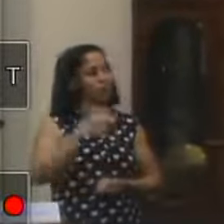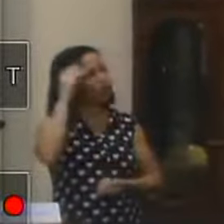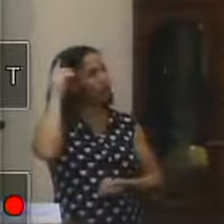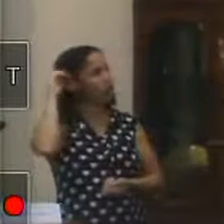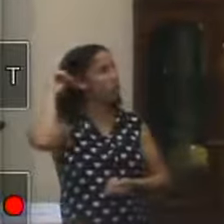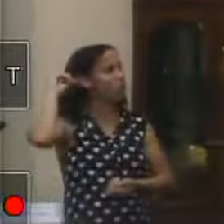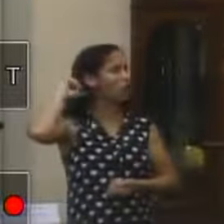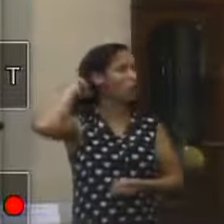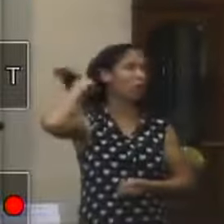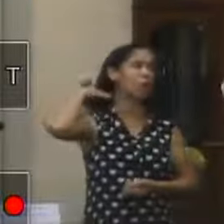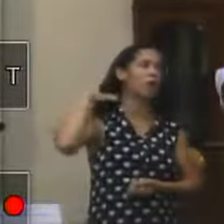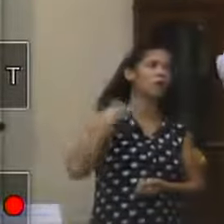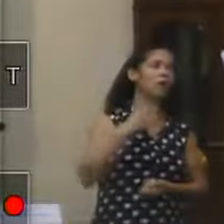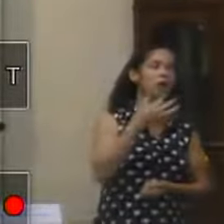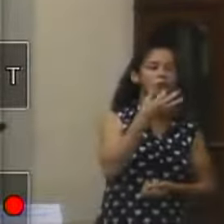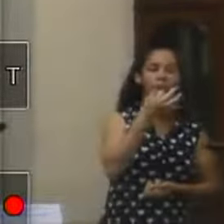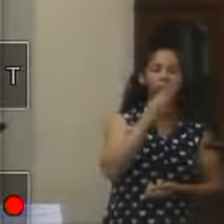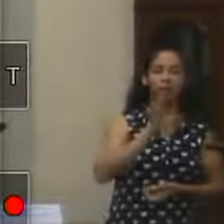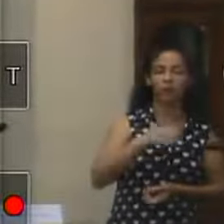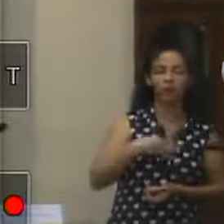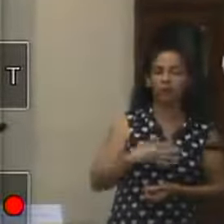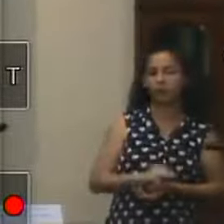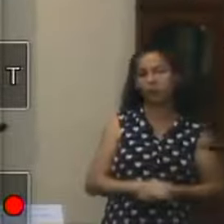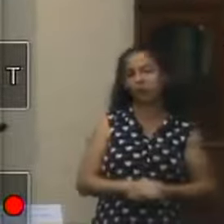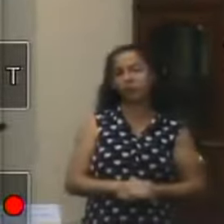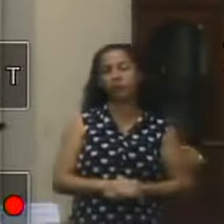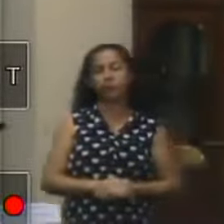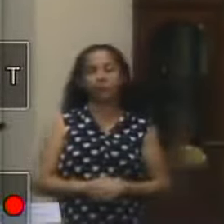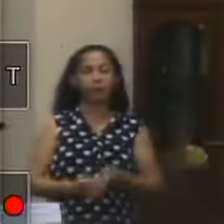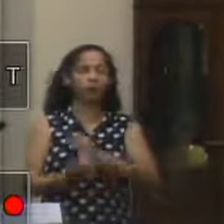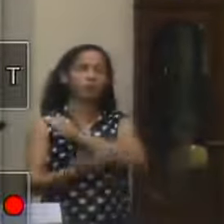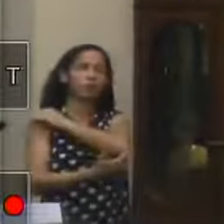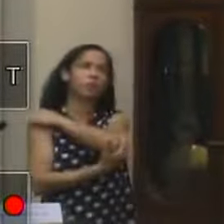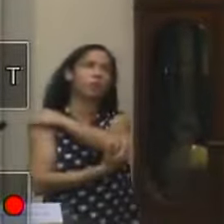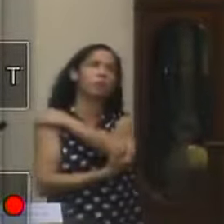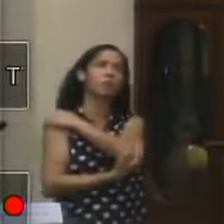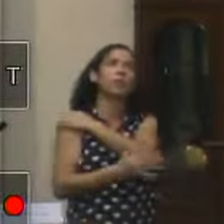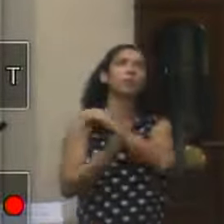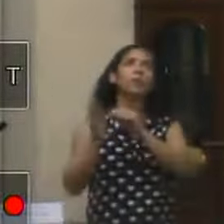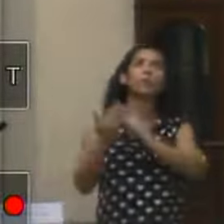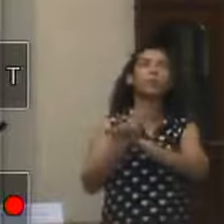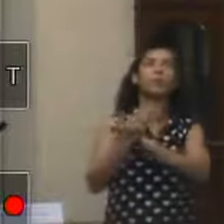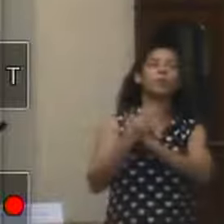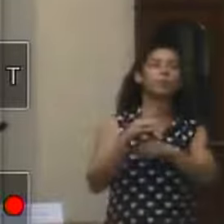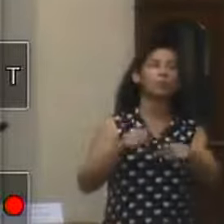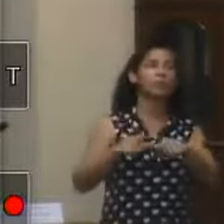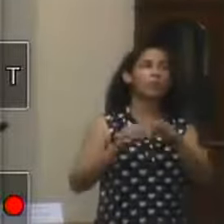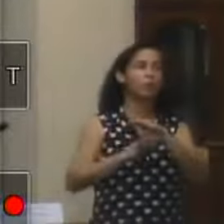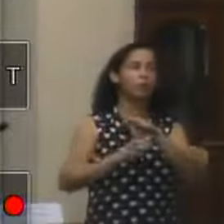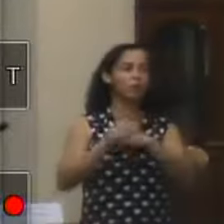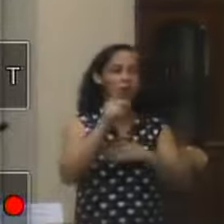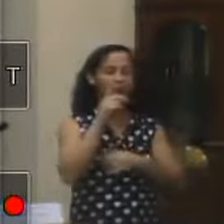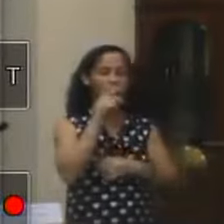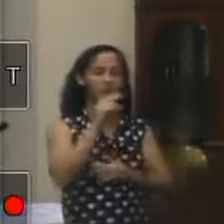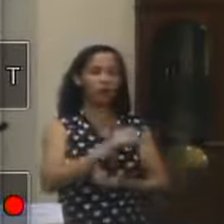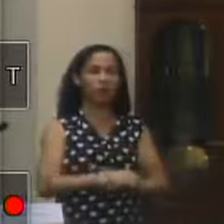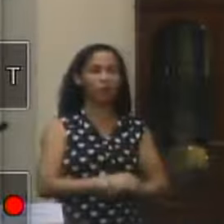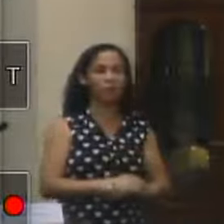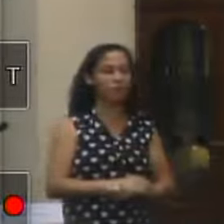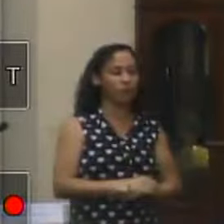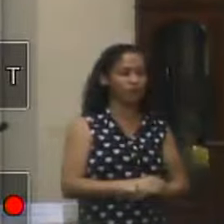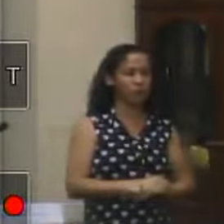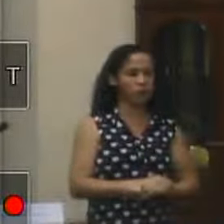Então, fica a sugestão para melhora de serviço, de prestação do serviço da SEDAE. Vereador, muito obrigado. Obrigado pela